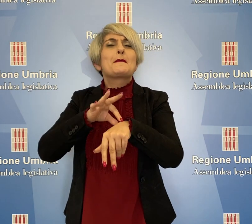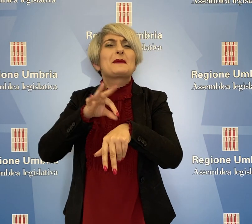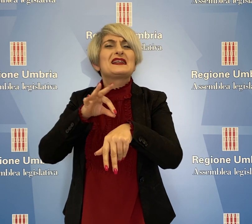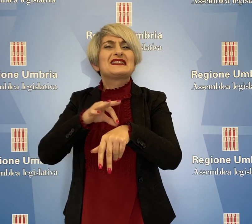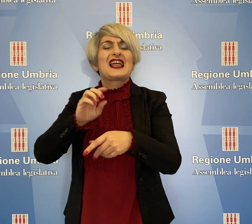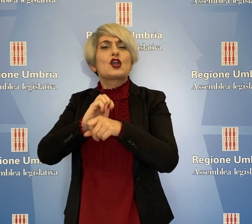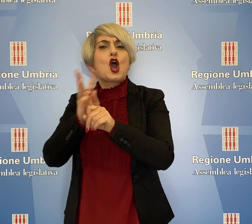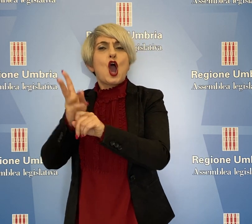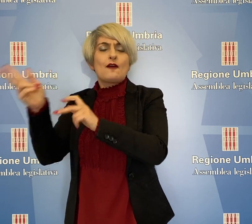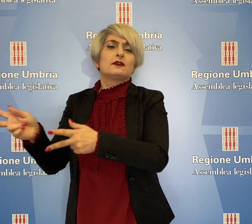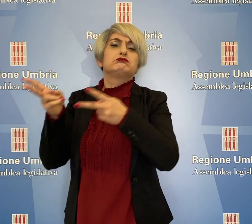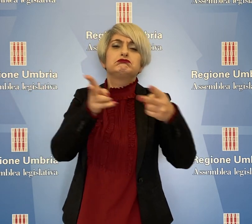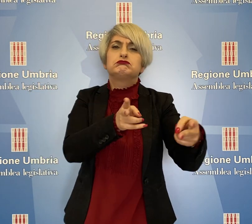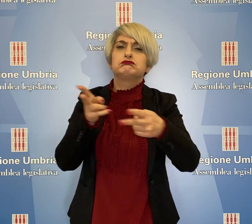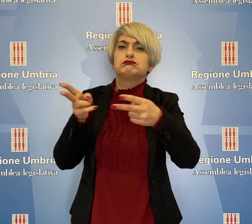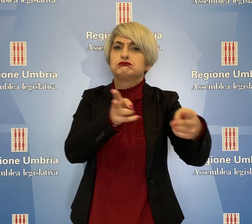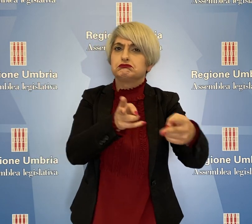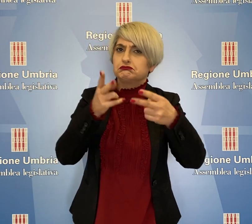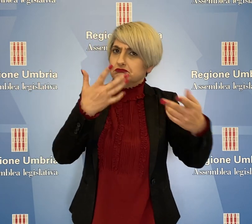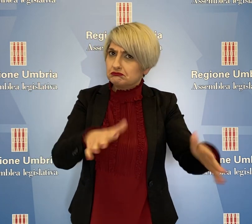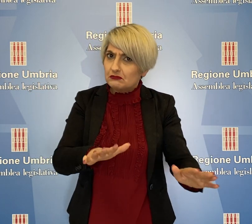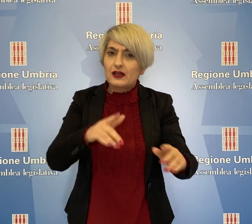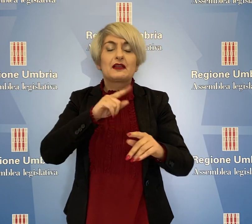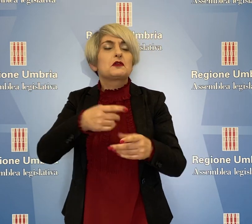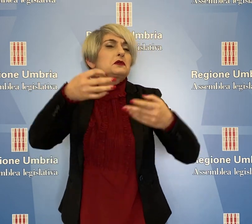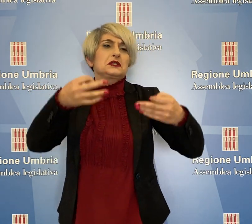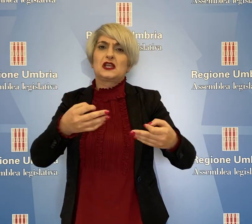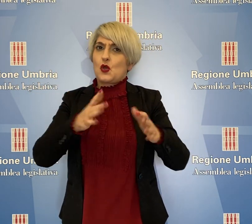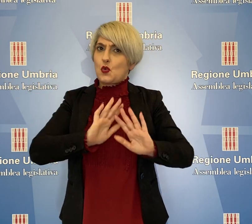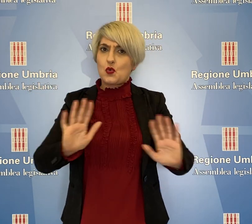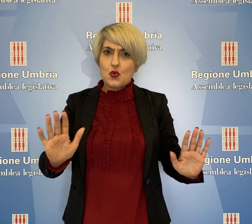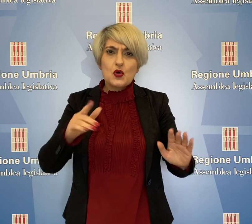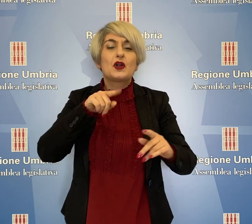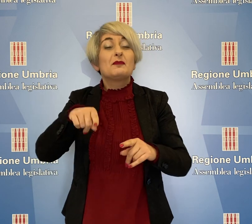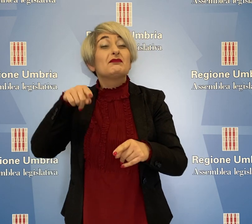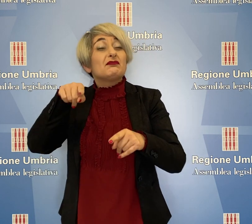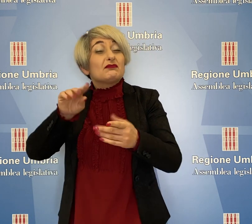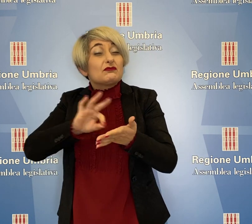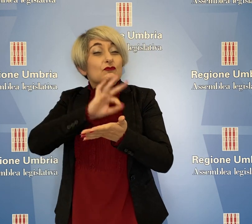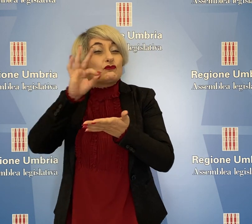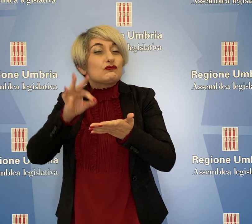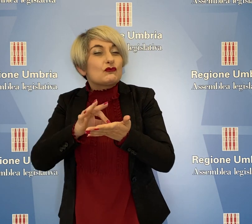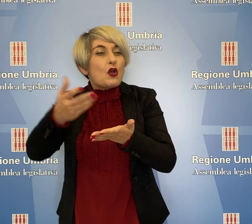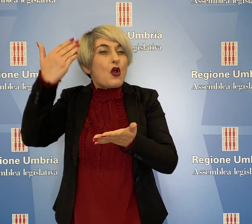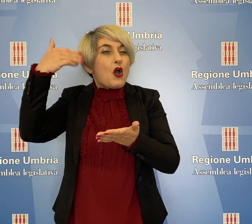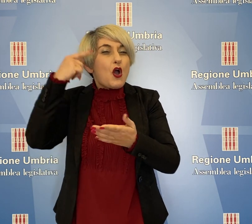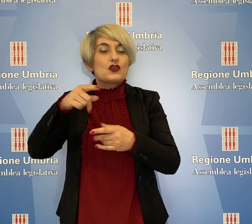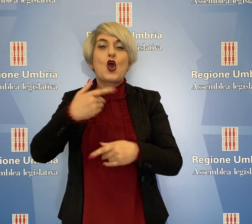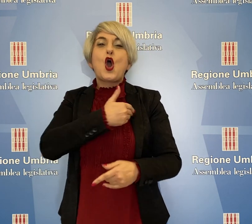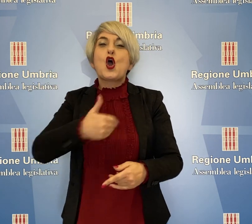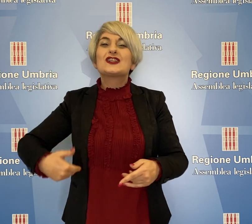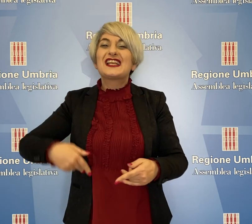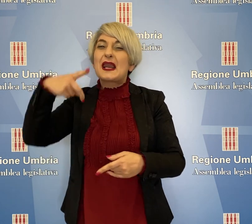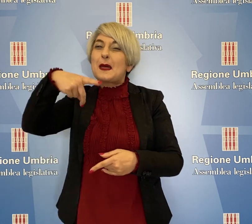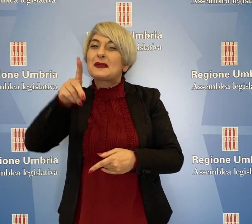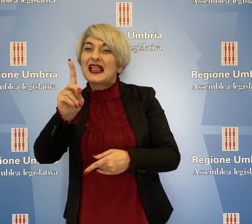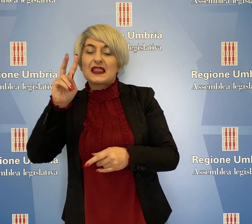cofit in totale sicurezza il direttore giannico quel giorno in cui consiglieri del pd fecero un